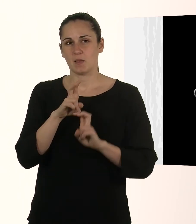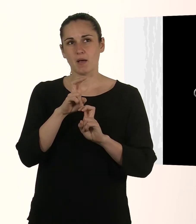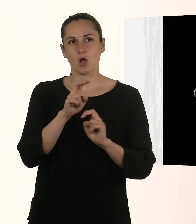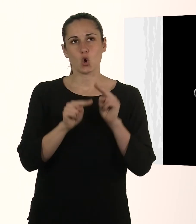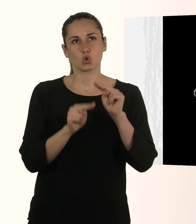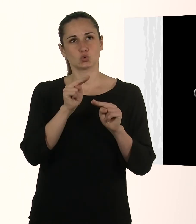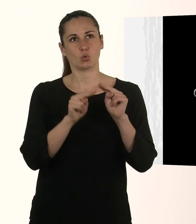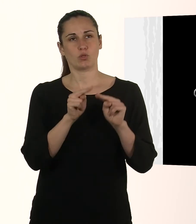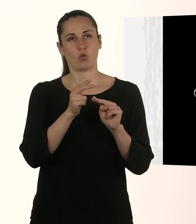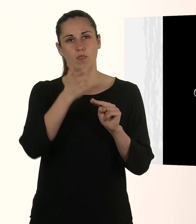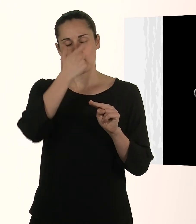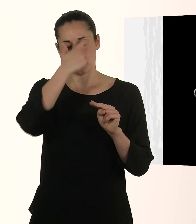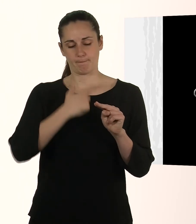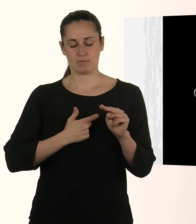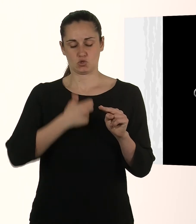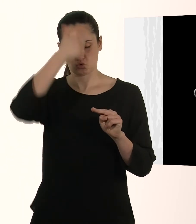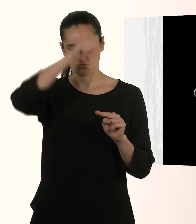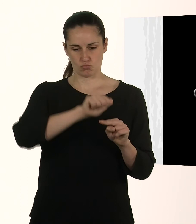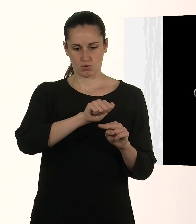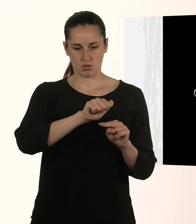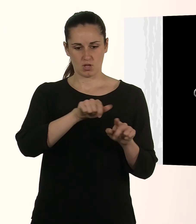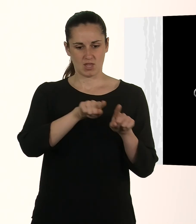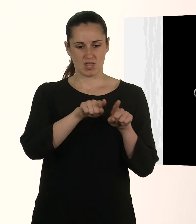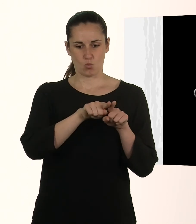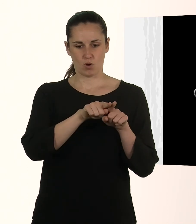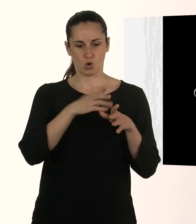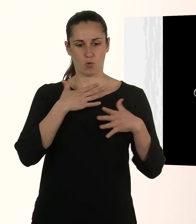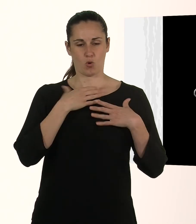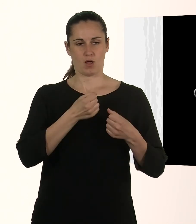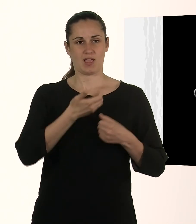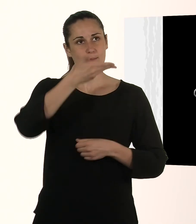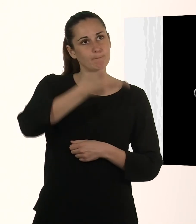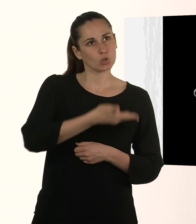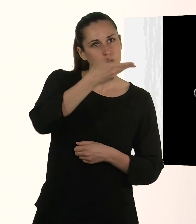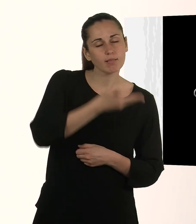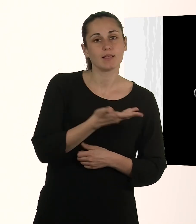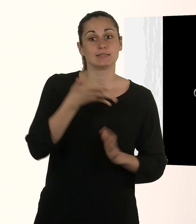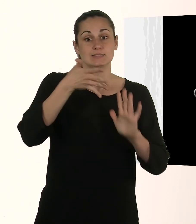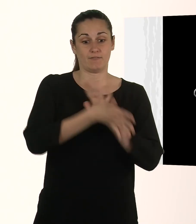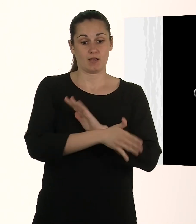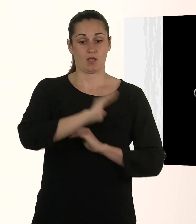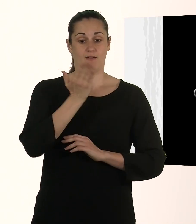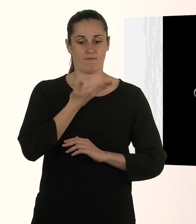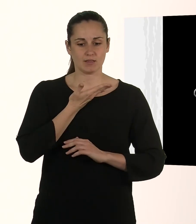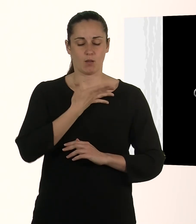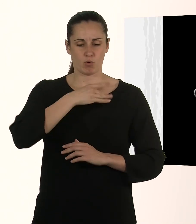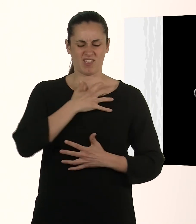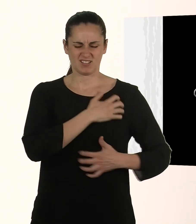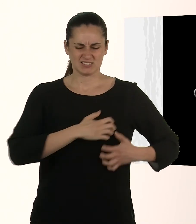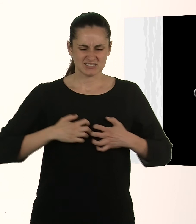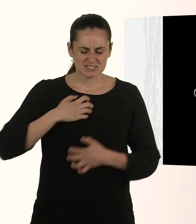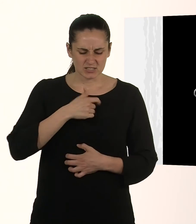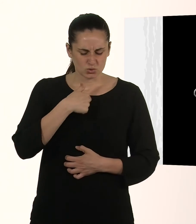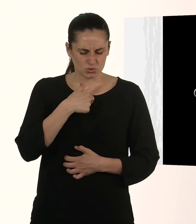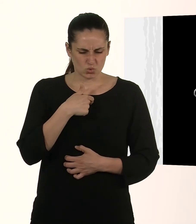ser importante, la angustia del varón, el desazón, el no saber en qué territorio me muevo,